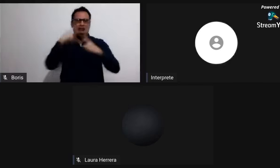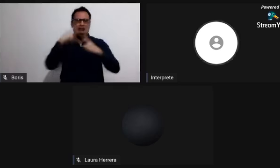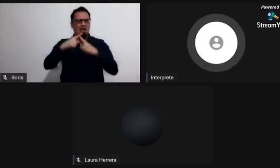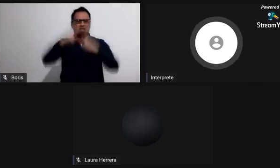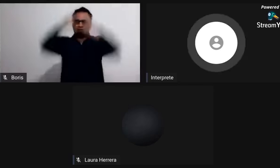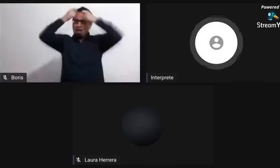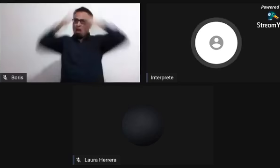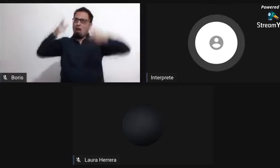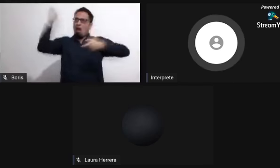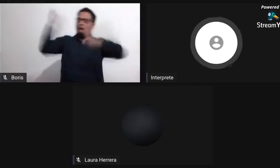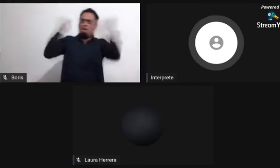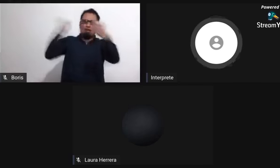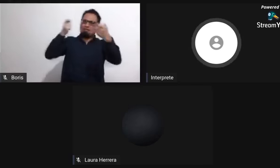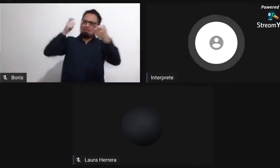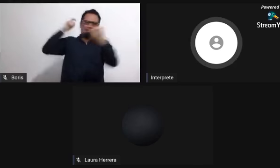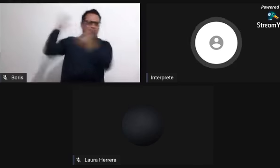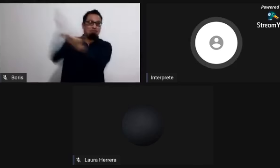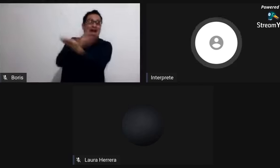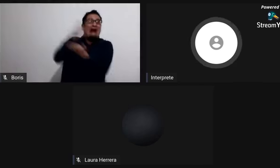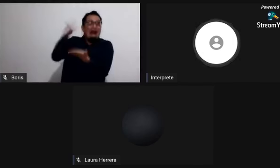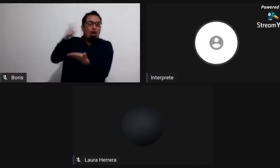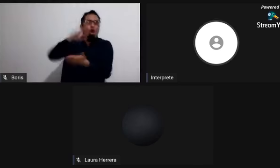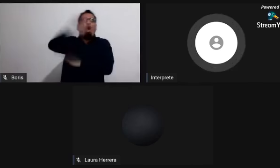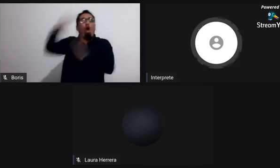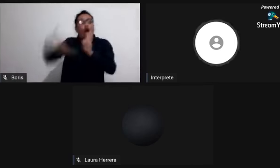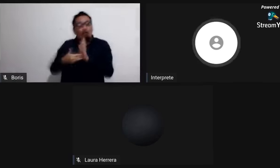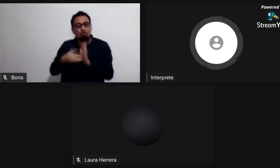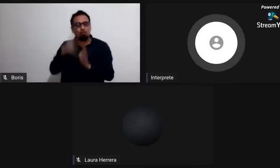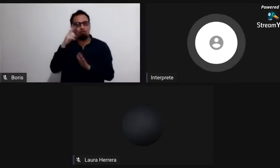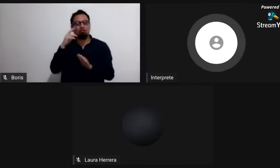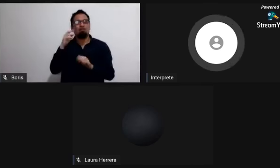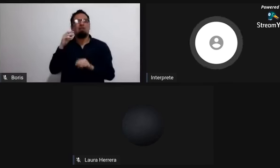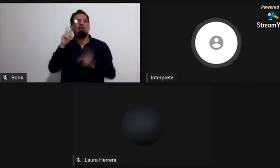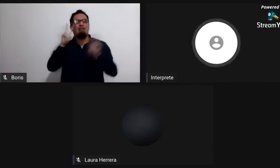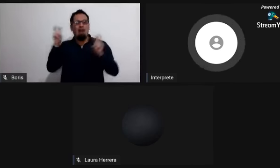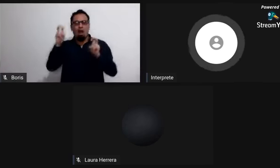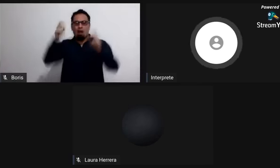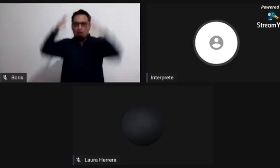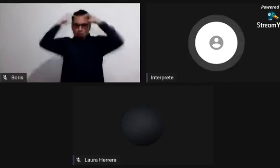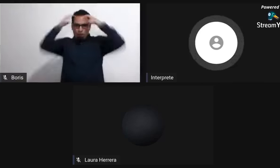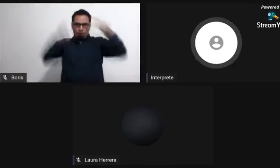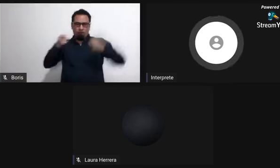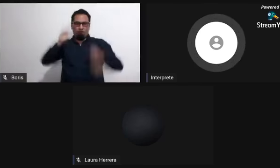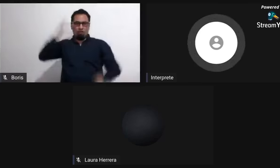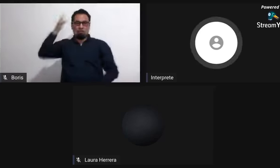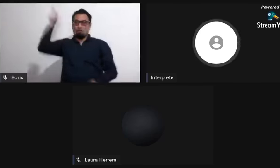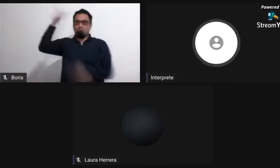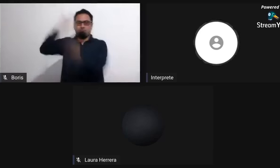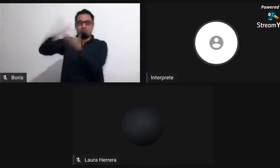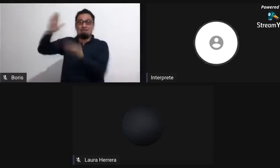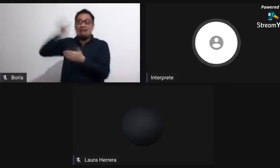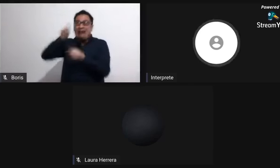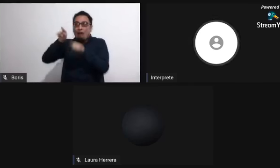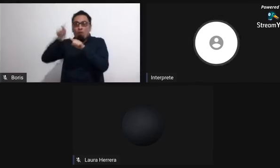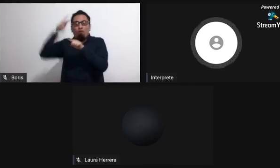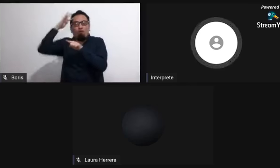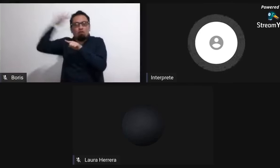Empiezan también a tomar, digamos, partido, la clase trabajadora empieza a ser mucho más consciente de